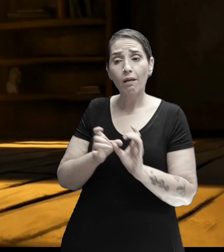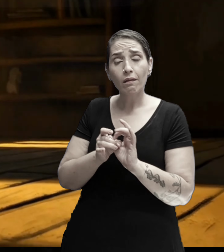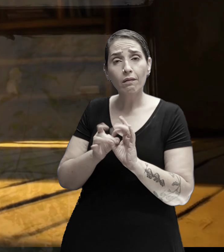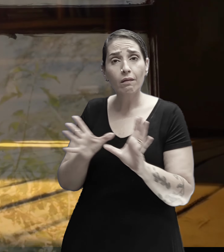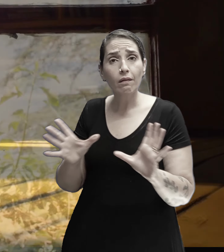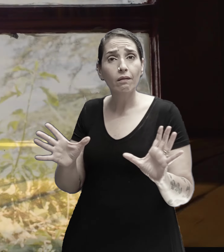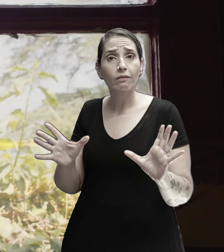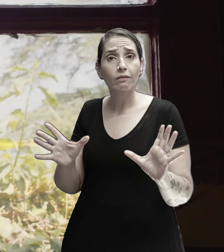disponível.